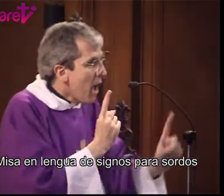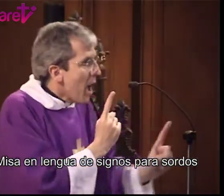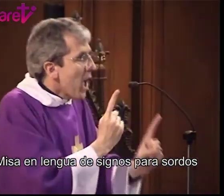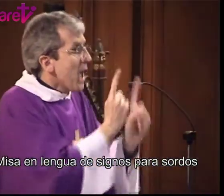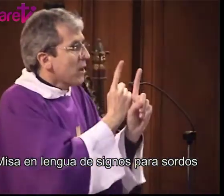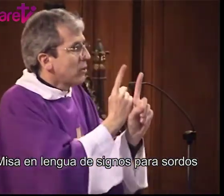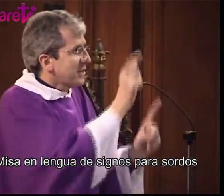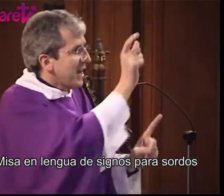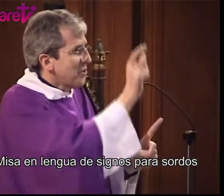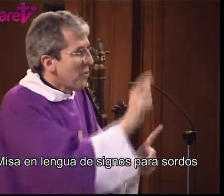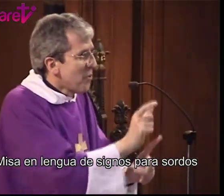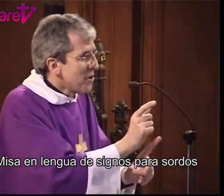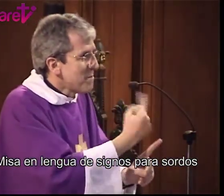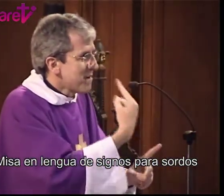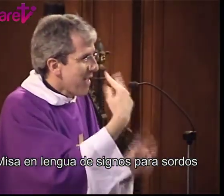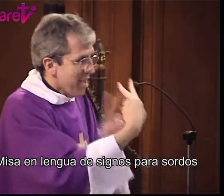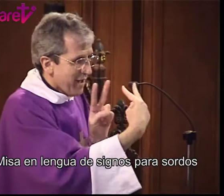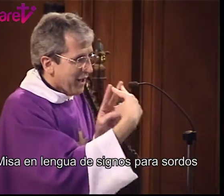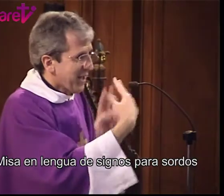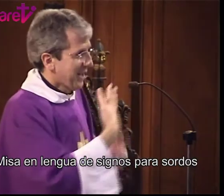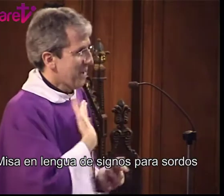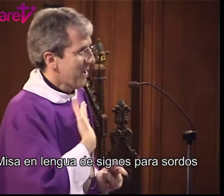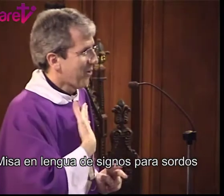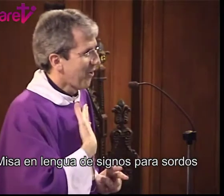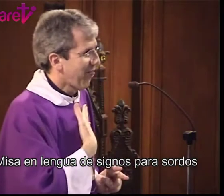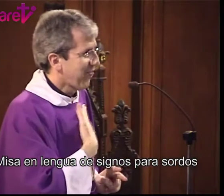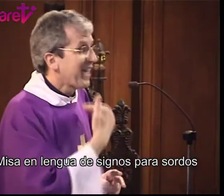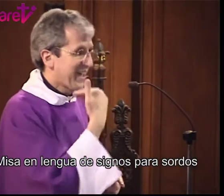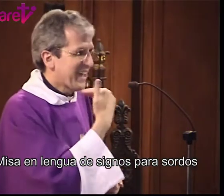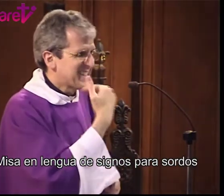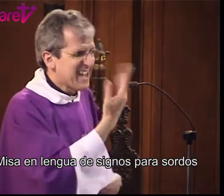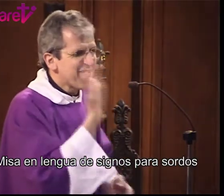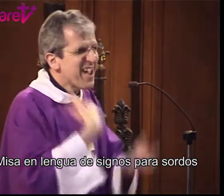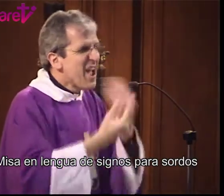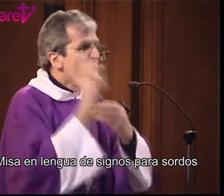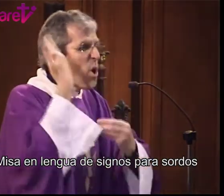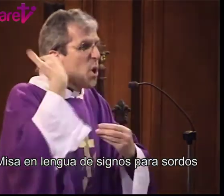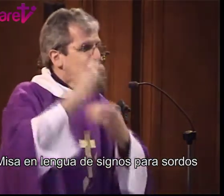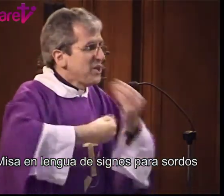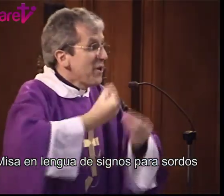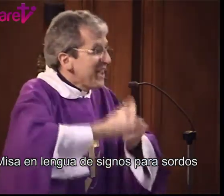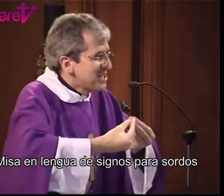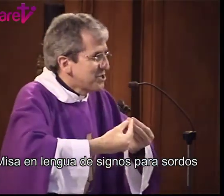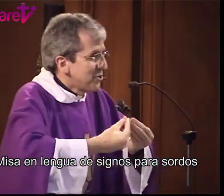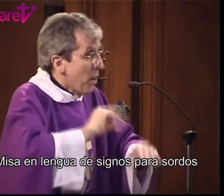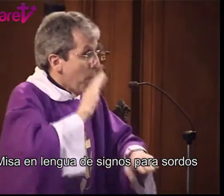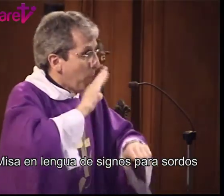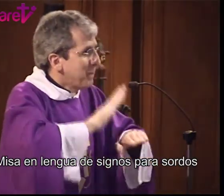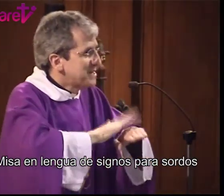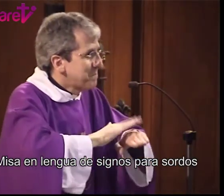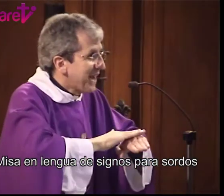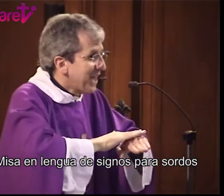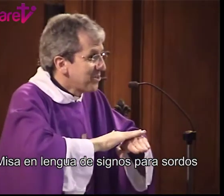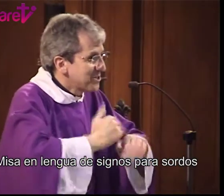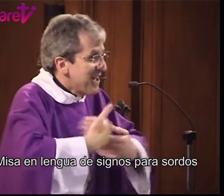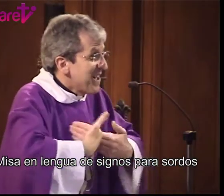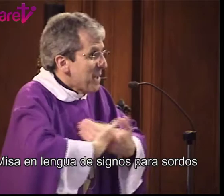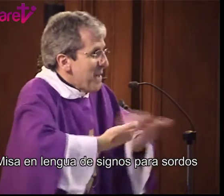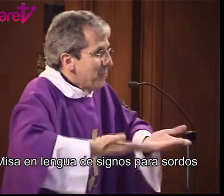he encontrado un hombre que me conoce, que sabe lo que yo he hecho, mis pecados, que me ha